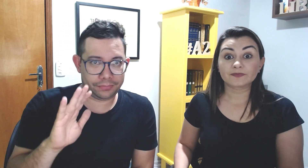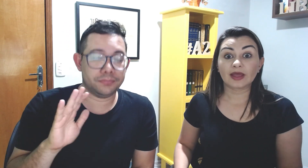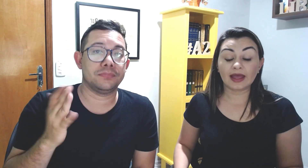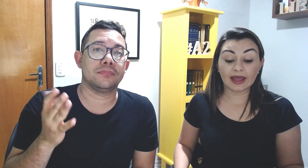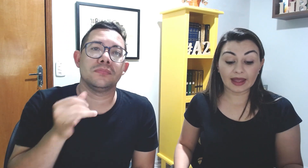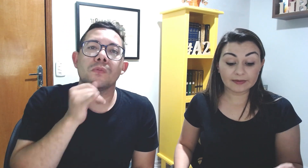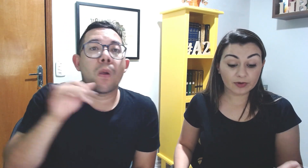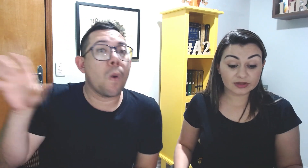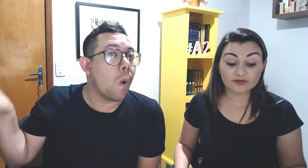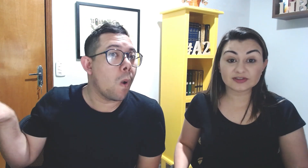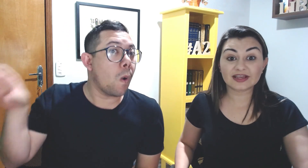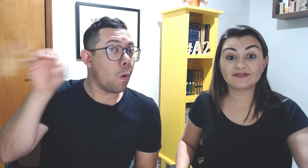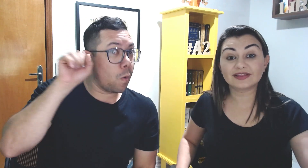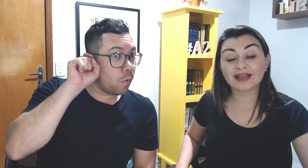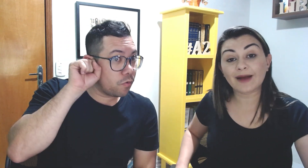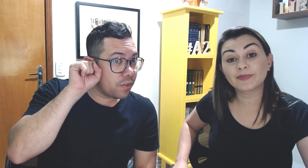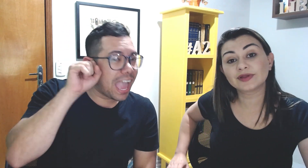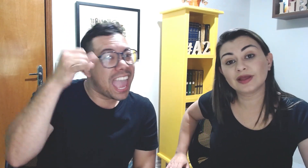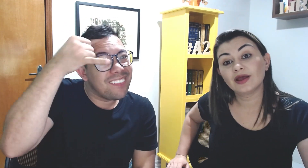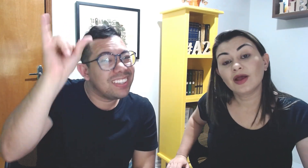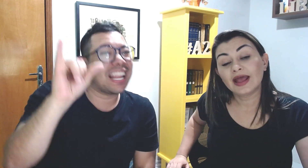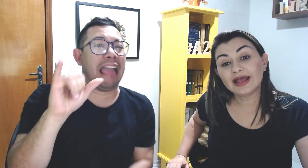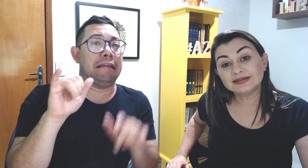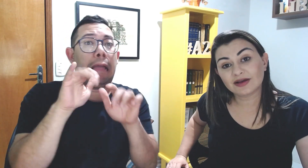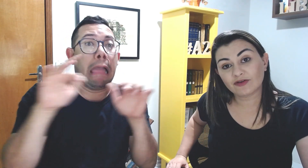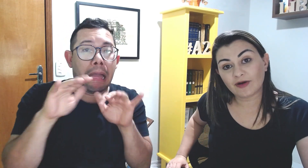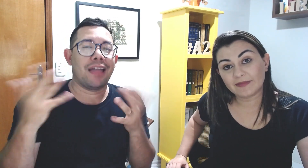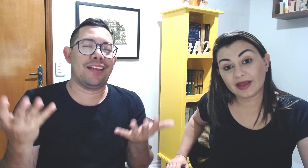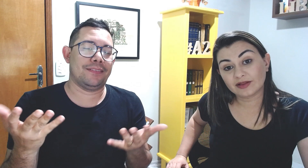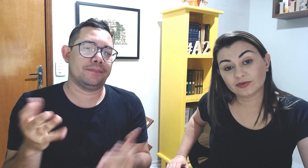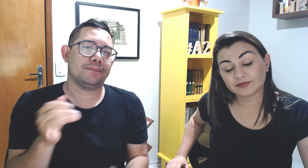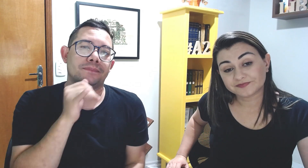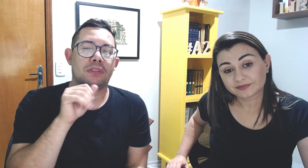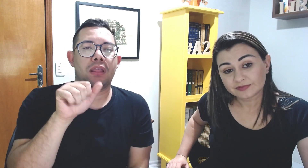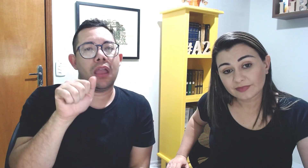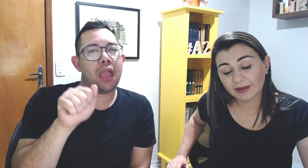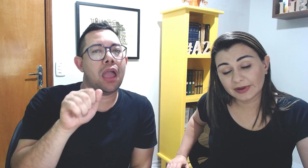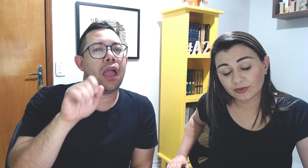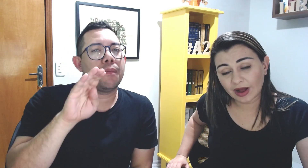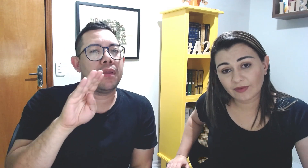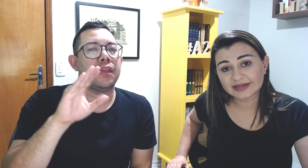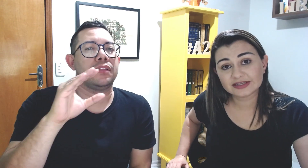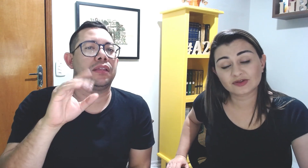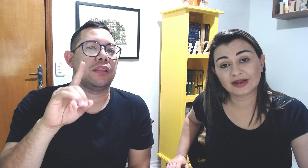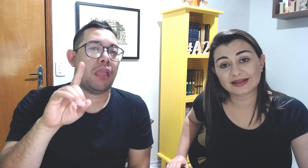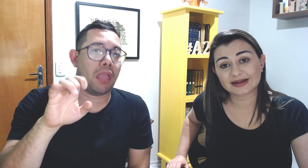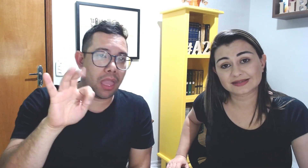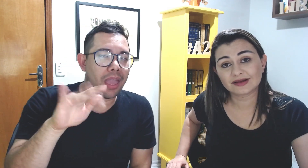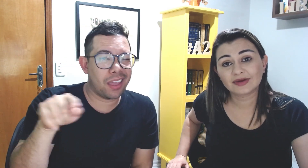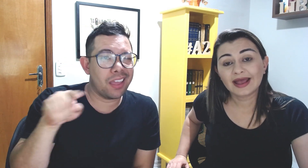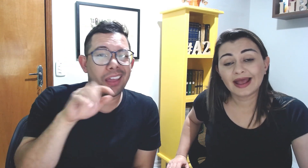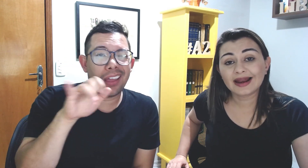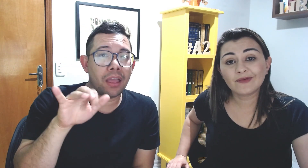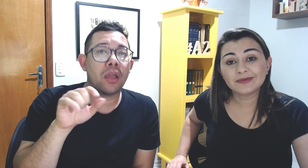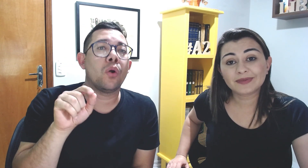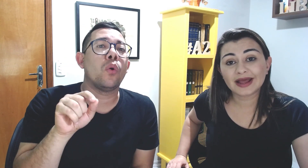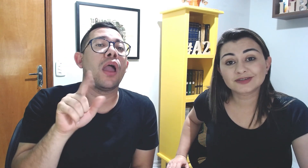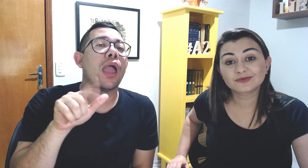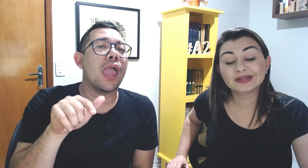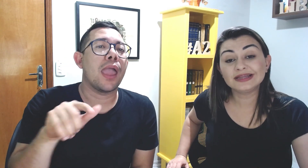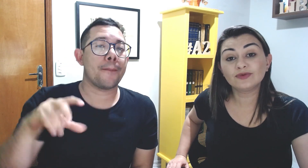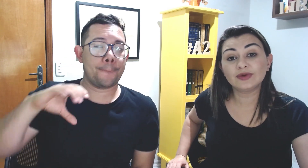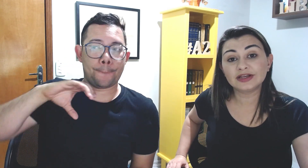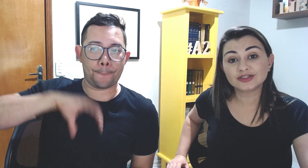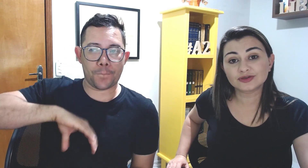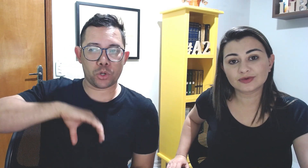Então, é importante você evitar, porque esse alfabeto manual, essa soletração, ela é um